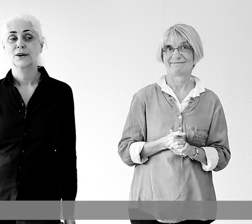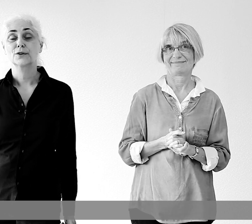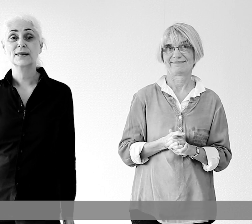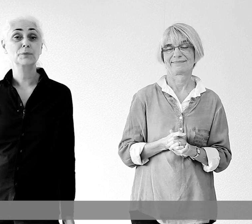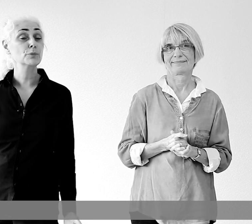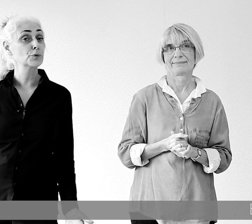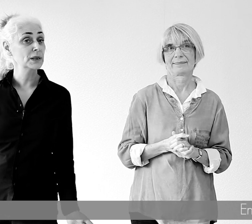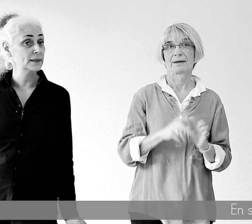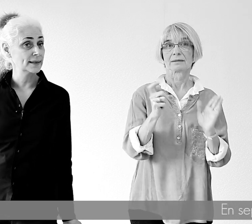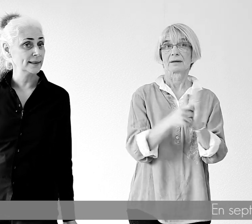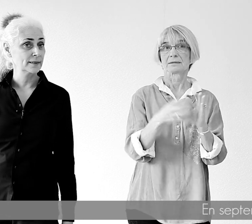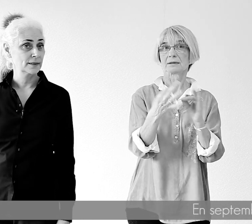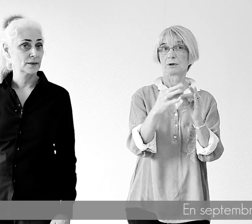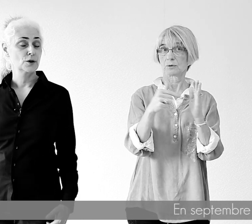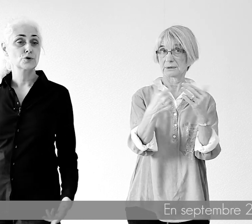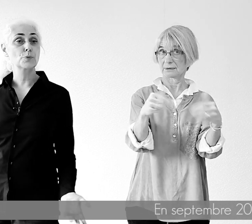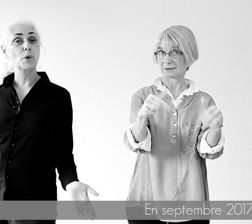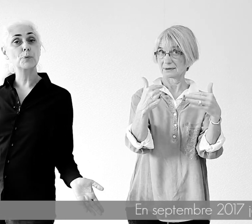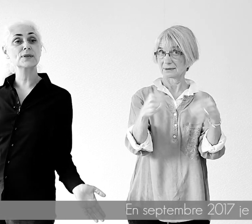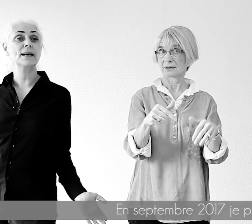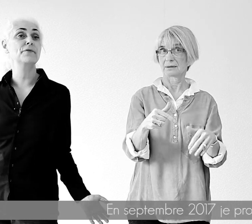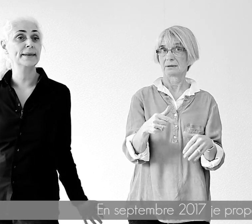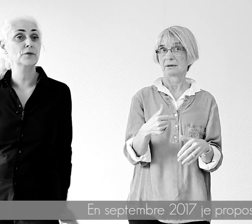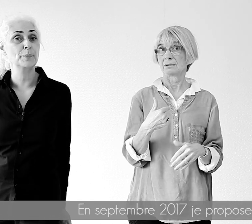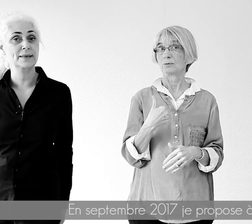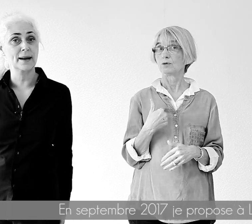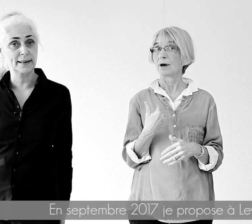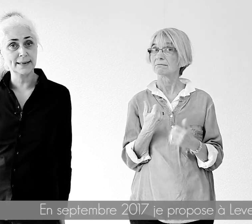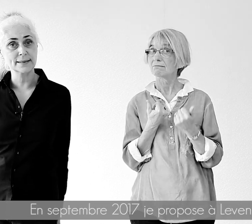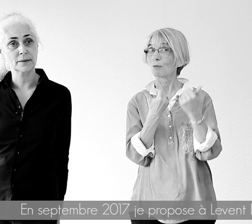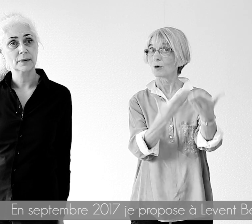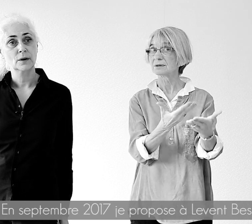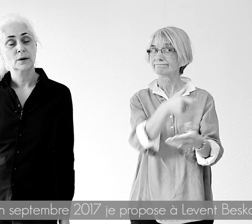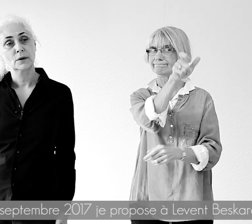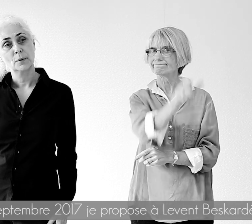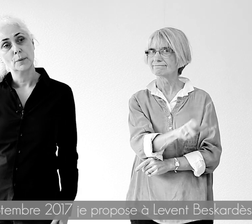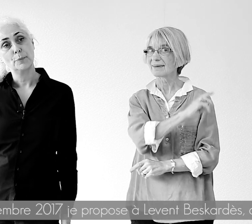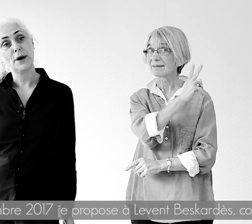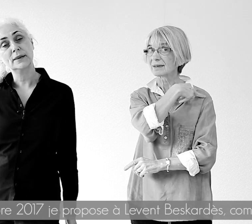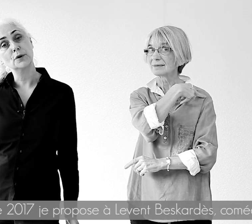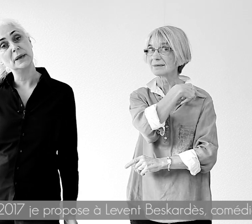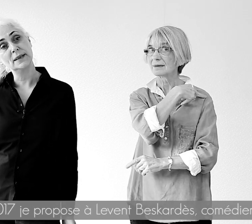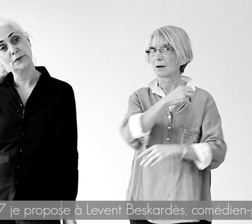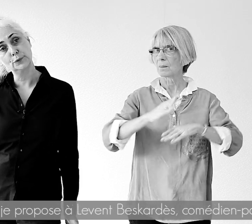En septembre 2017, je propose à l'event Bescardès, poète comédien